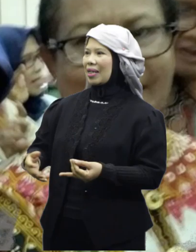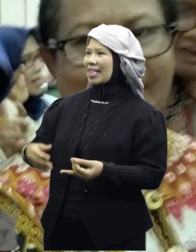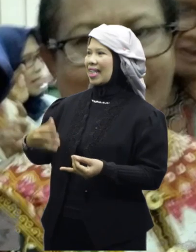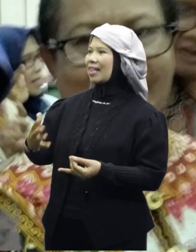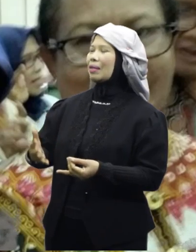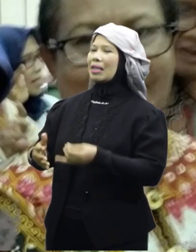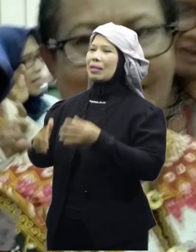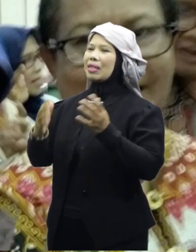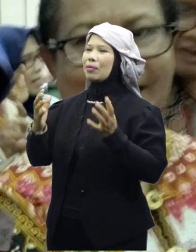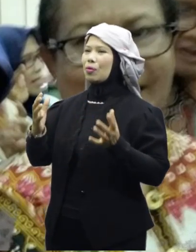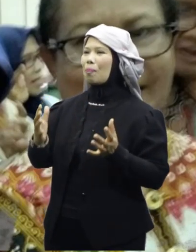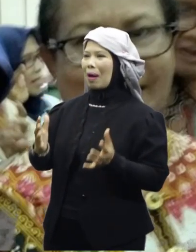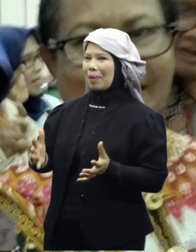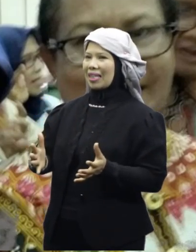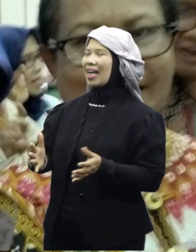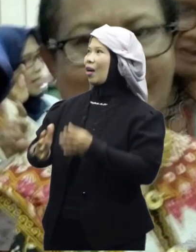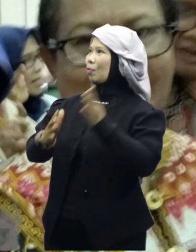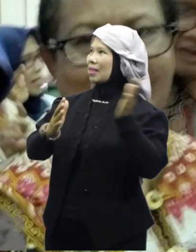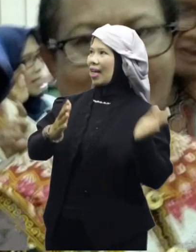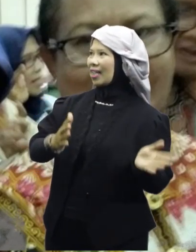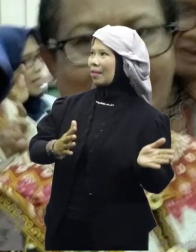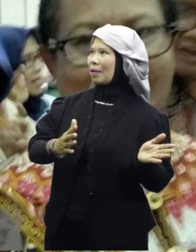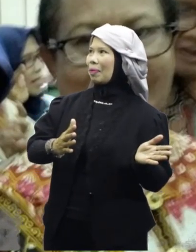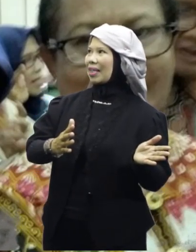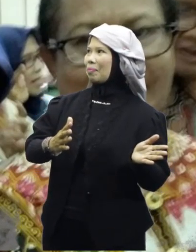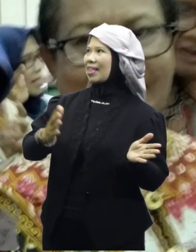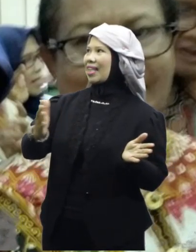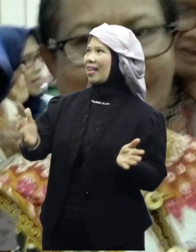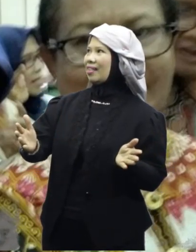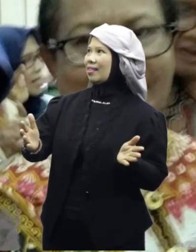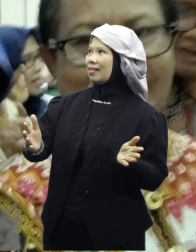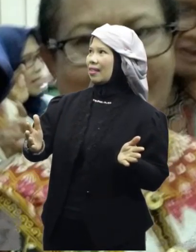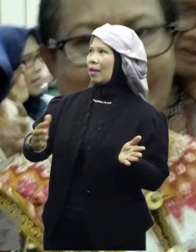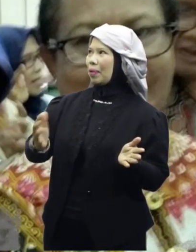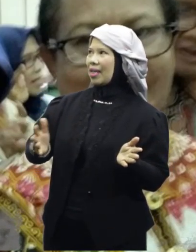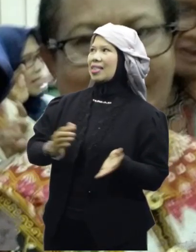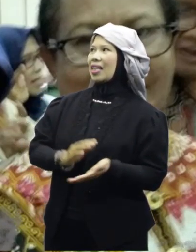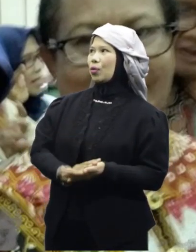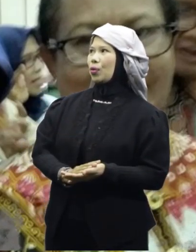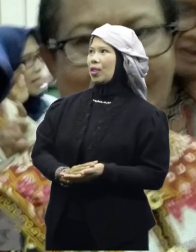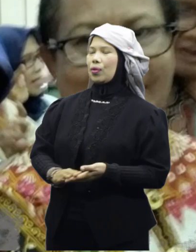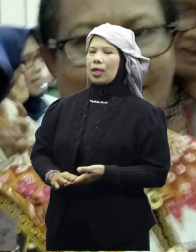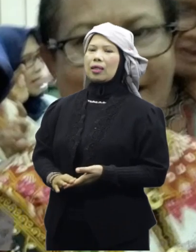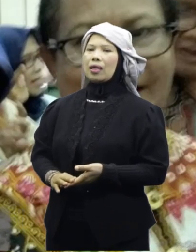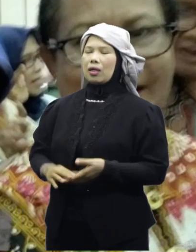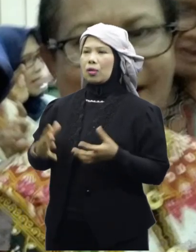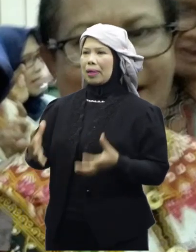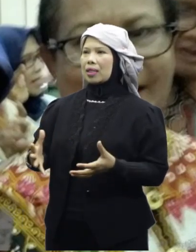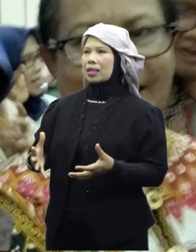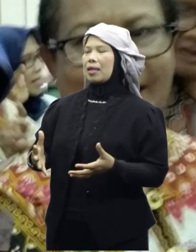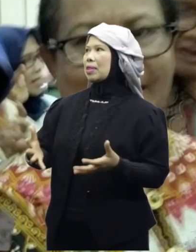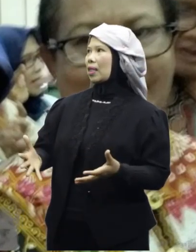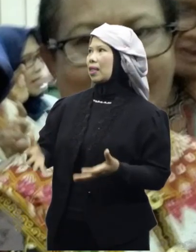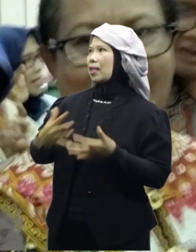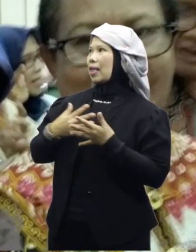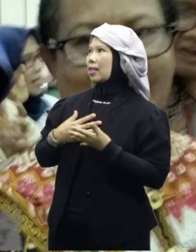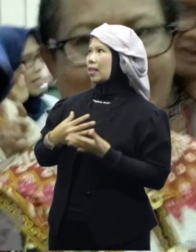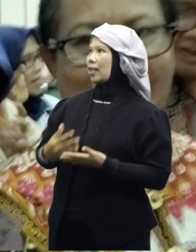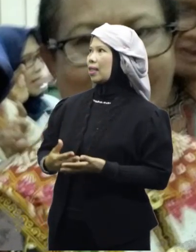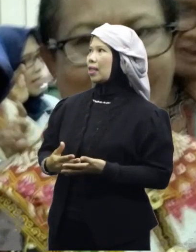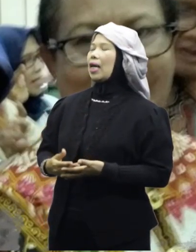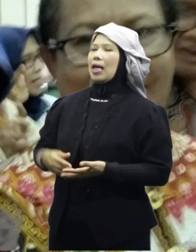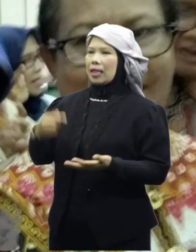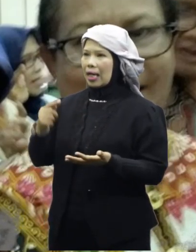cara mengaplikasikan umpamanya kalau misalkan kita mendapatkan pekerjaan lebih dari satu, betul, gitu kan? Betul. Otomatis tidak bisa kita